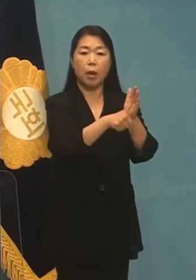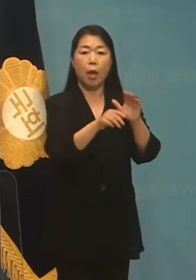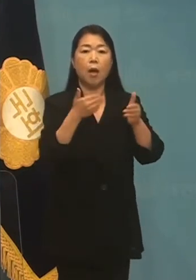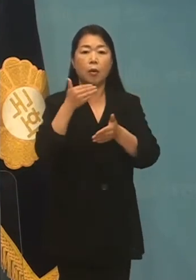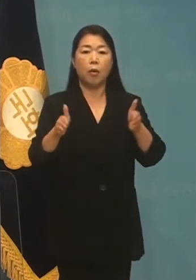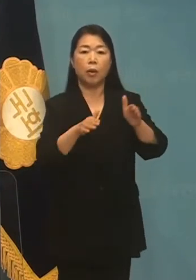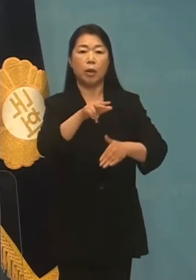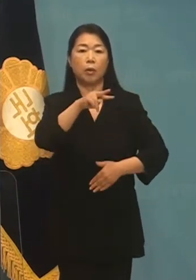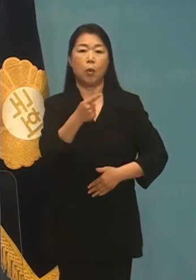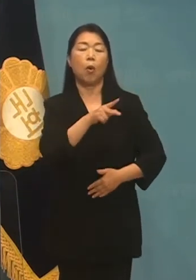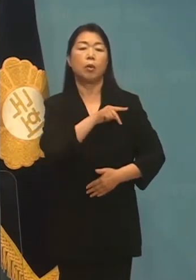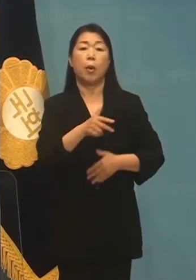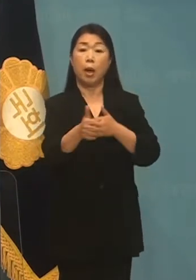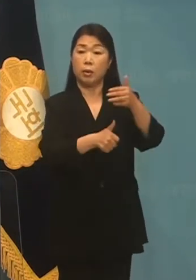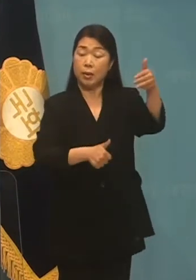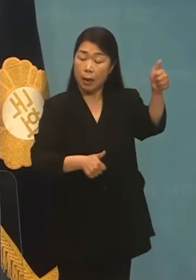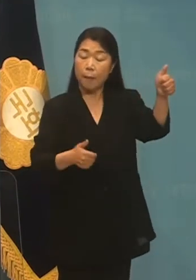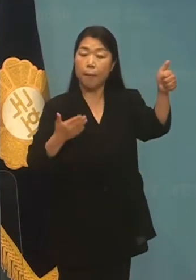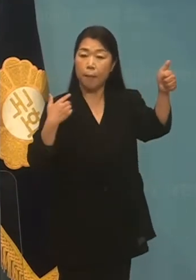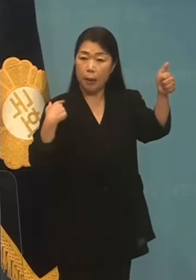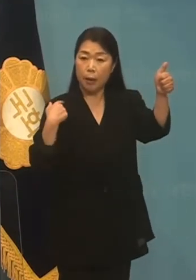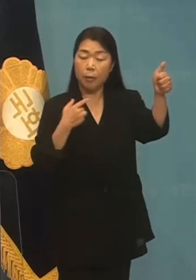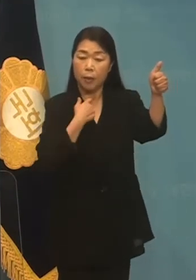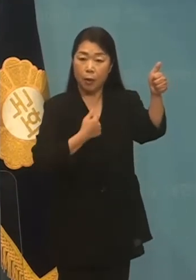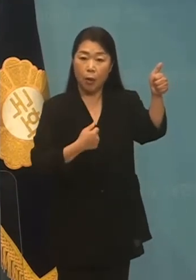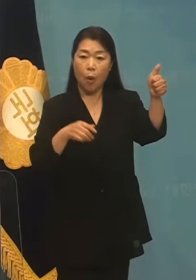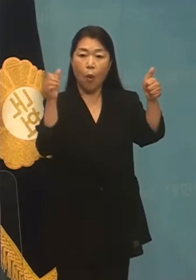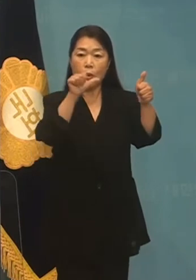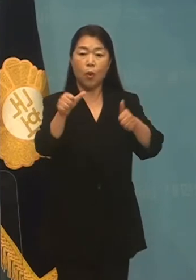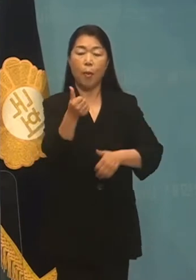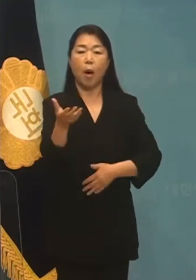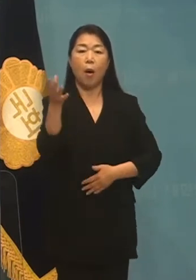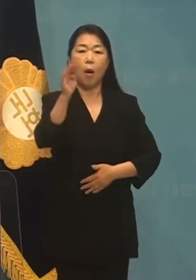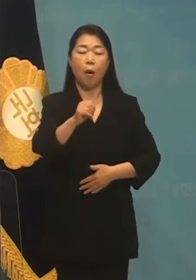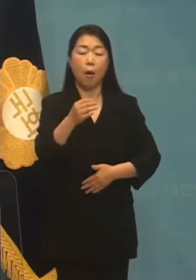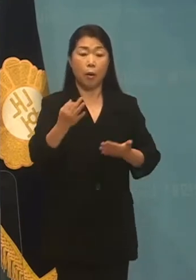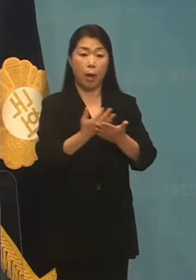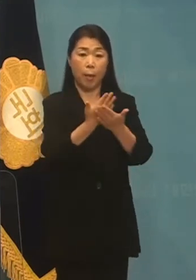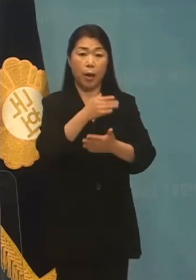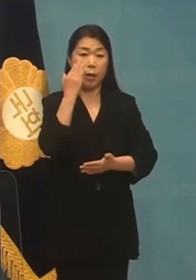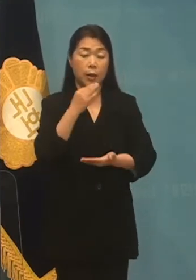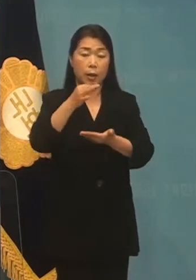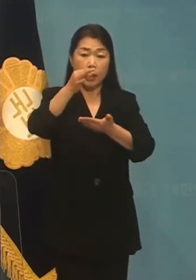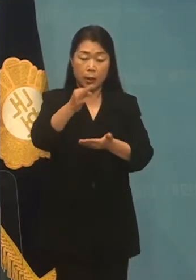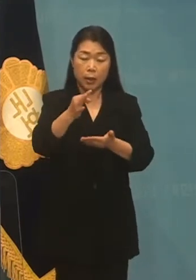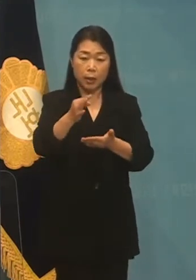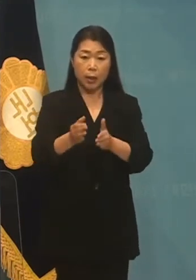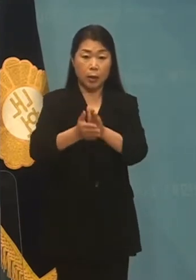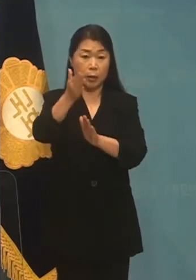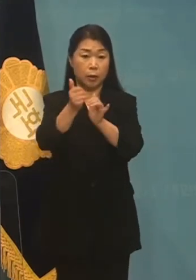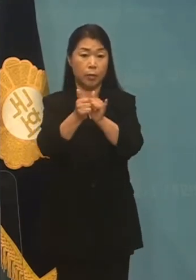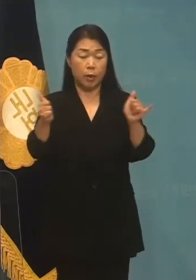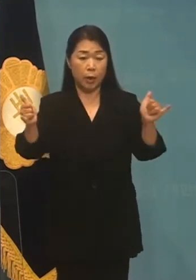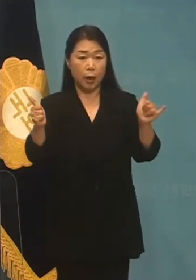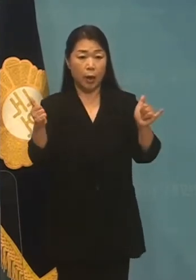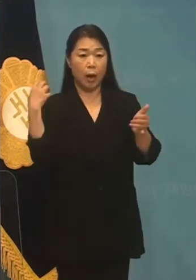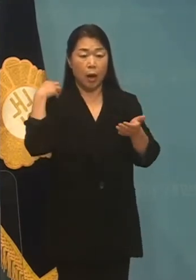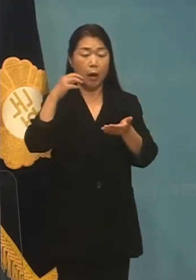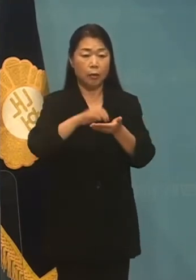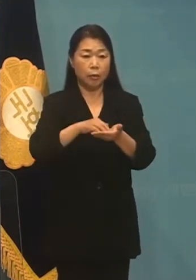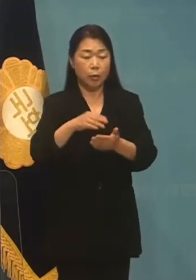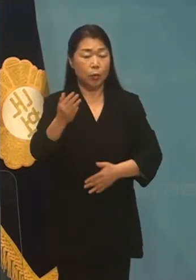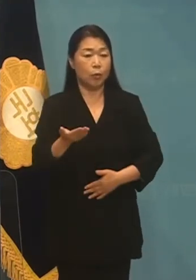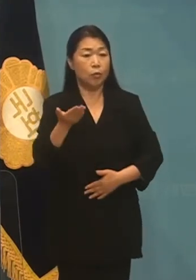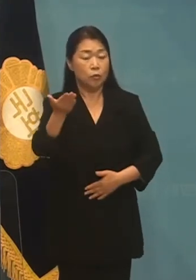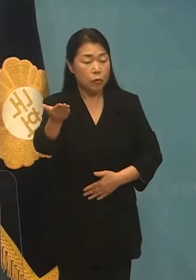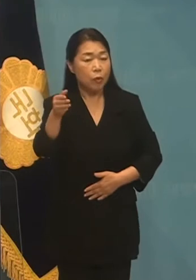경기도의 의장이었고 5,500억 개발 이익이 시민들에게 환수되던